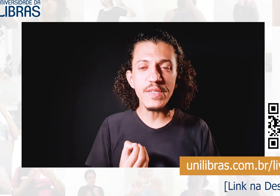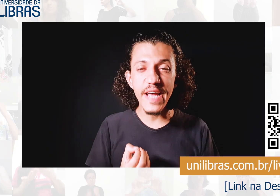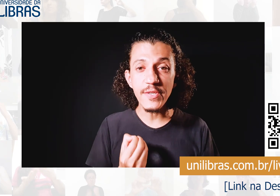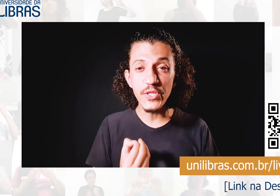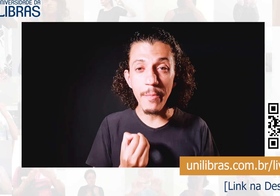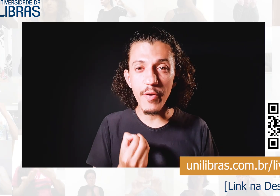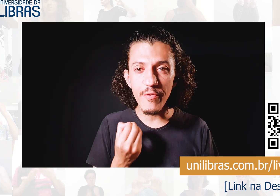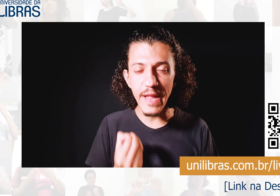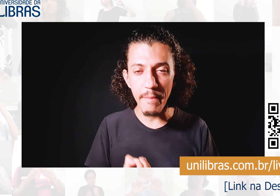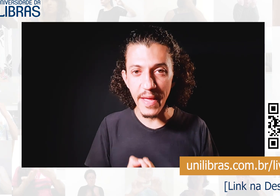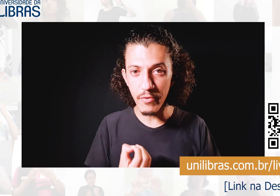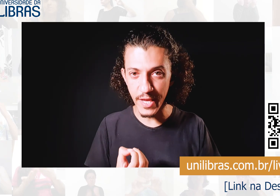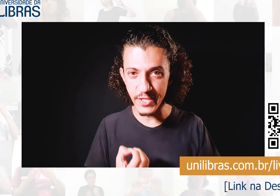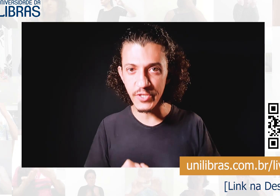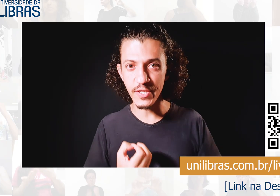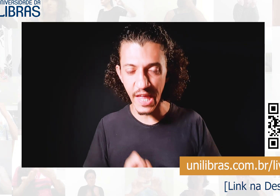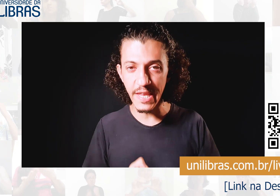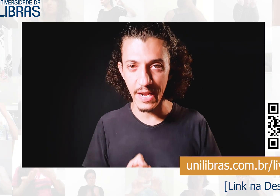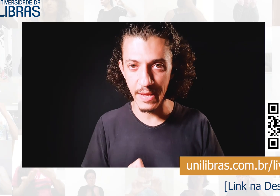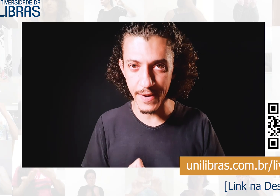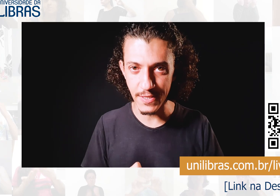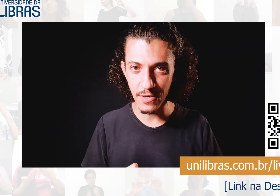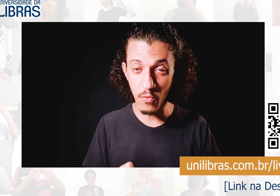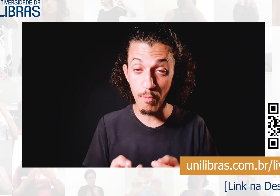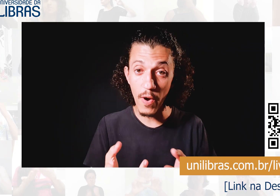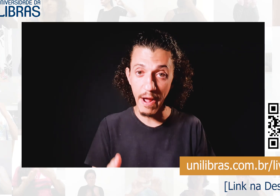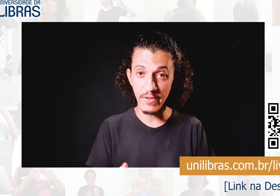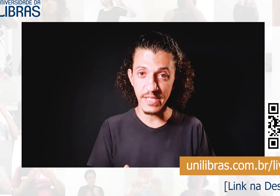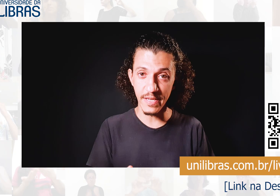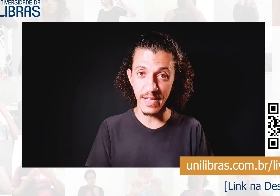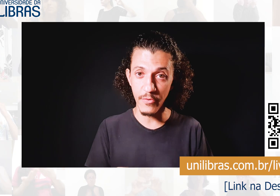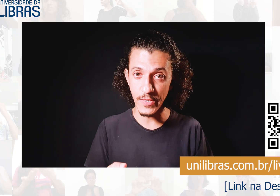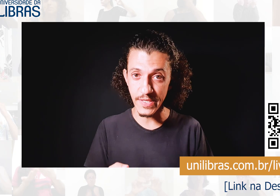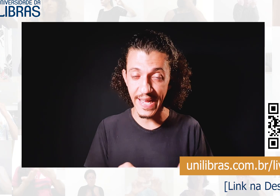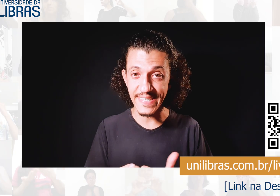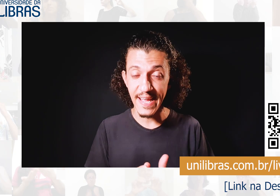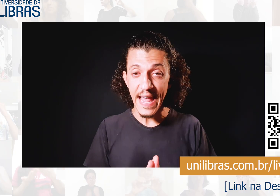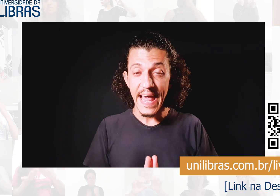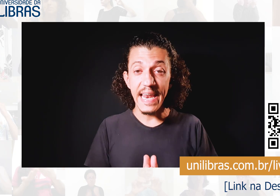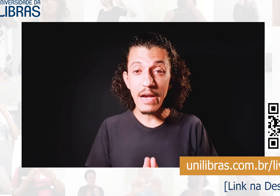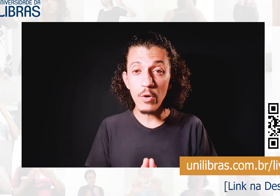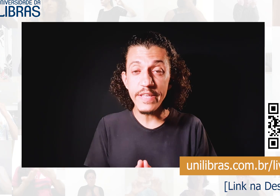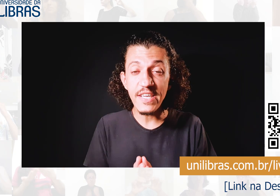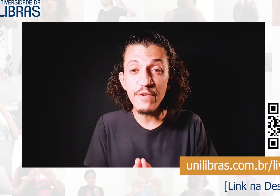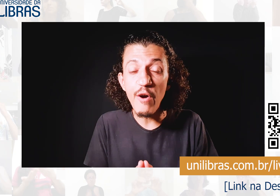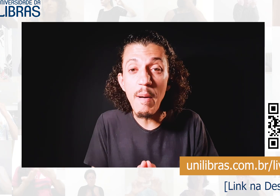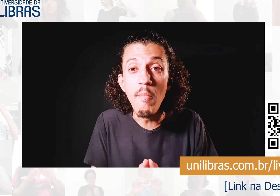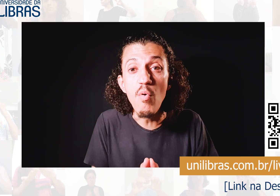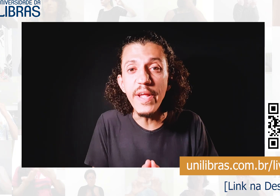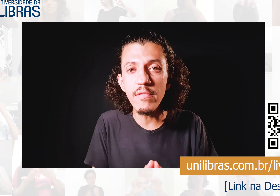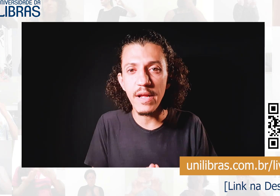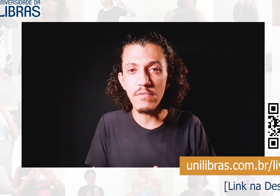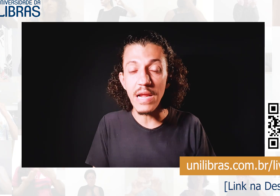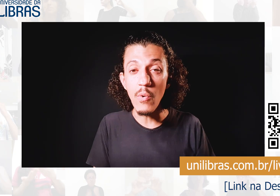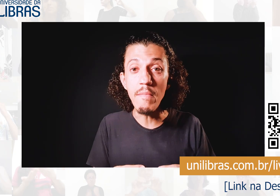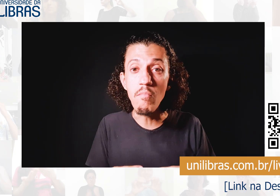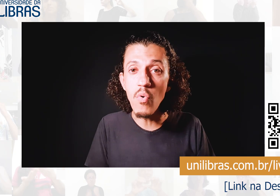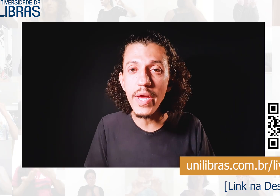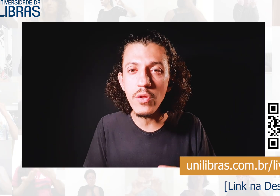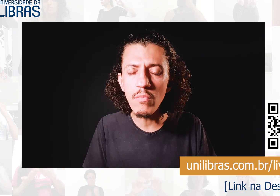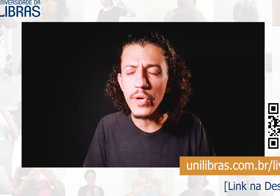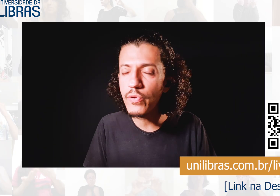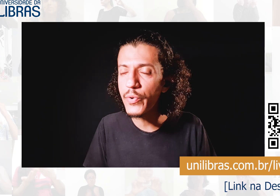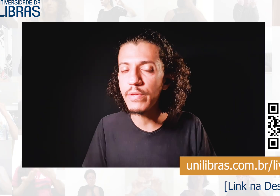esse processo de aprofundamento que a gente tem na Libras, por causa da escrita da língua de sinais, ele acontece de forma muito natural